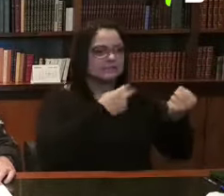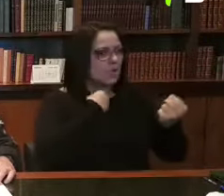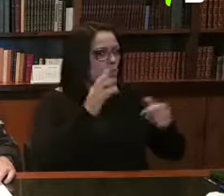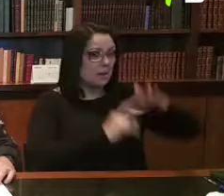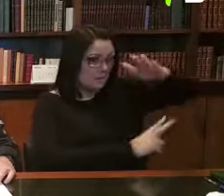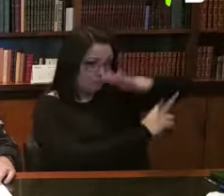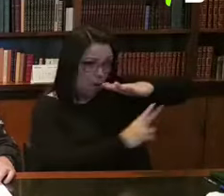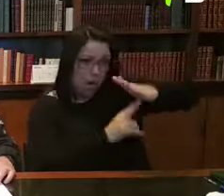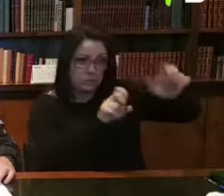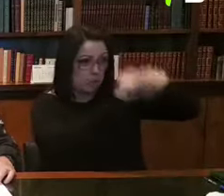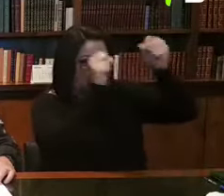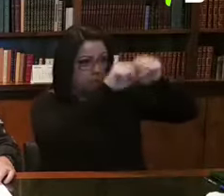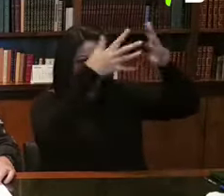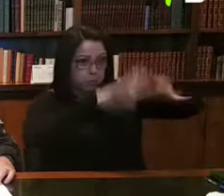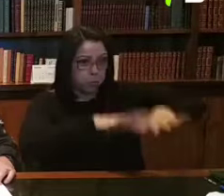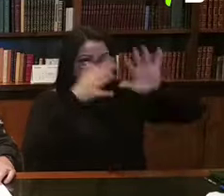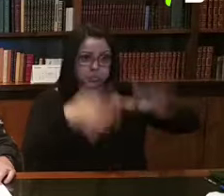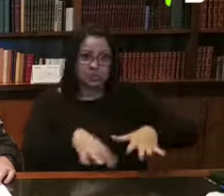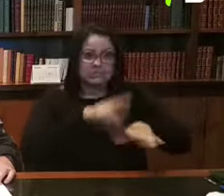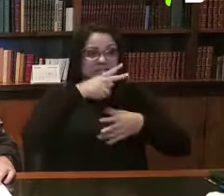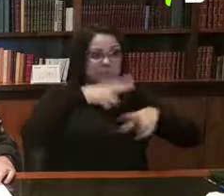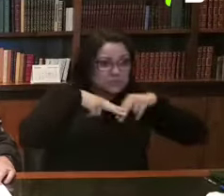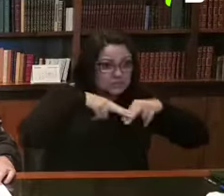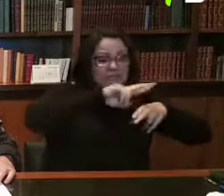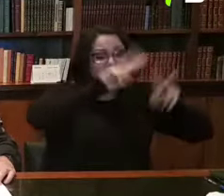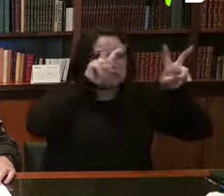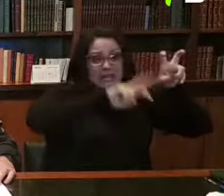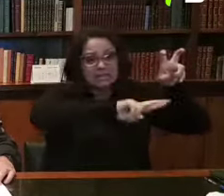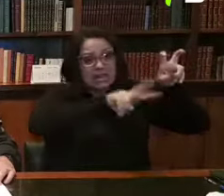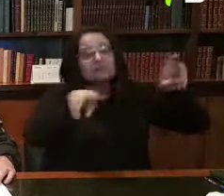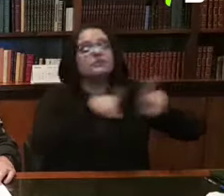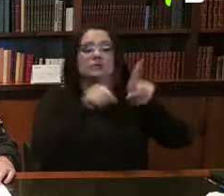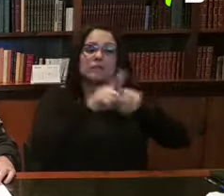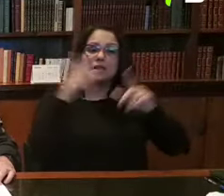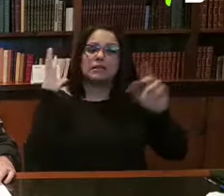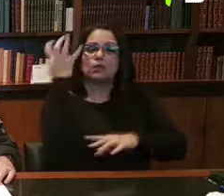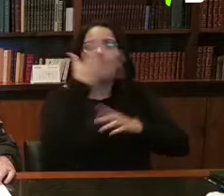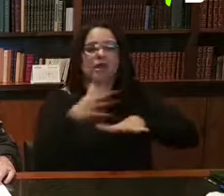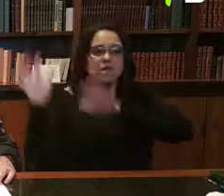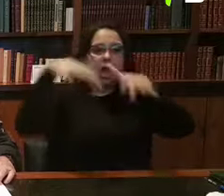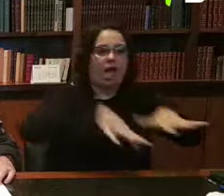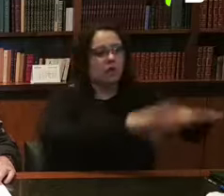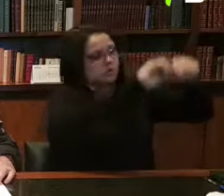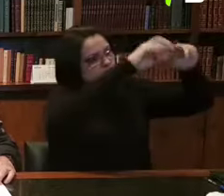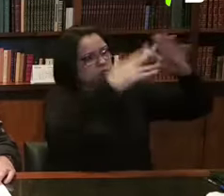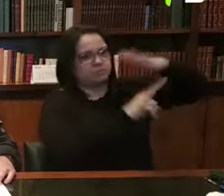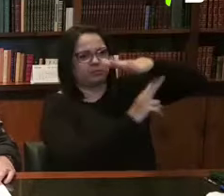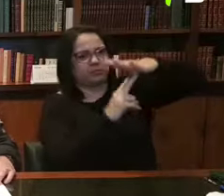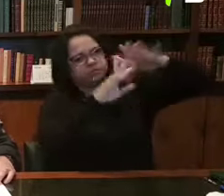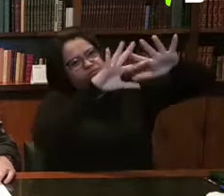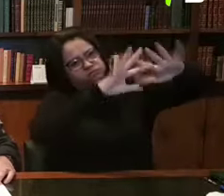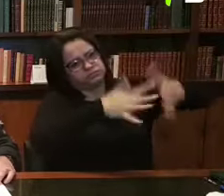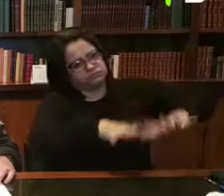até por muita pontes foram destruídas por motivos mais variados possíveis outro que a própria natureza é fez com